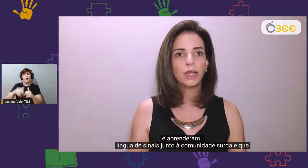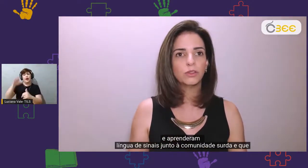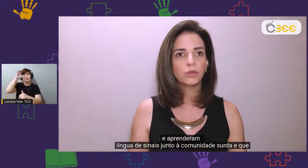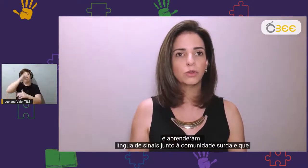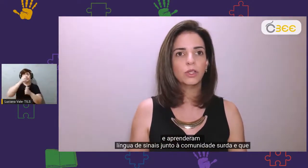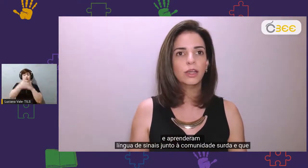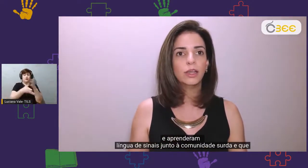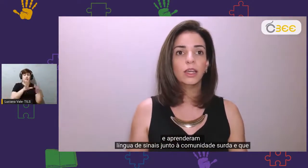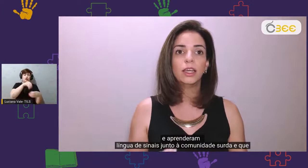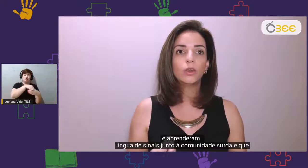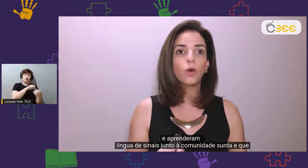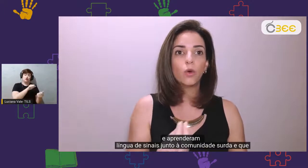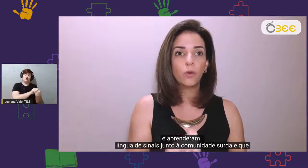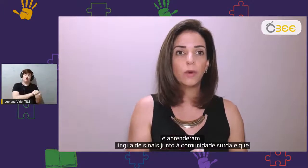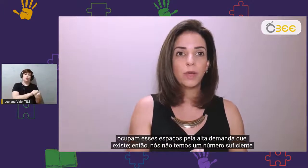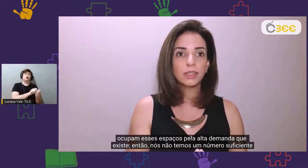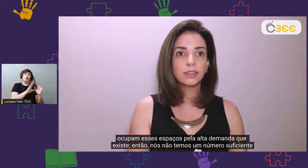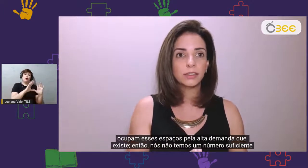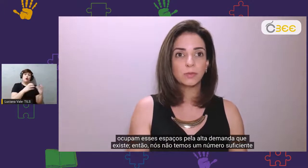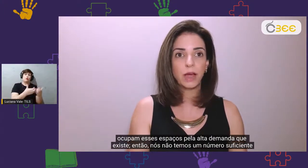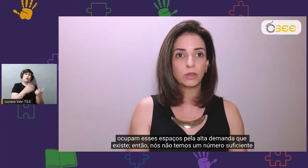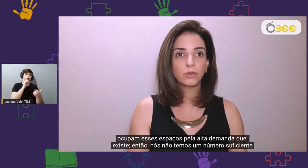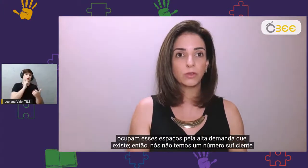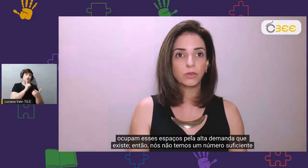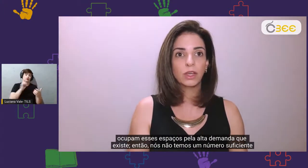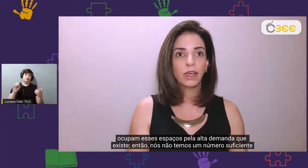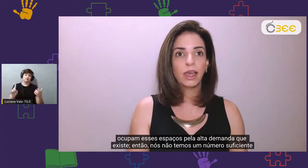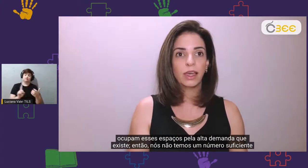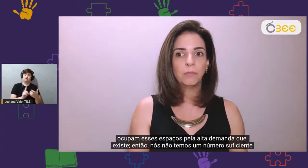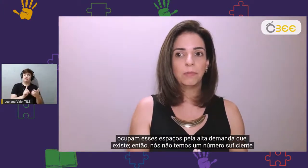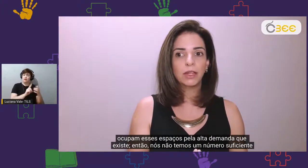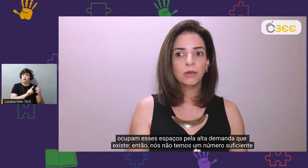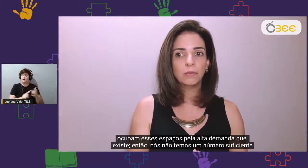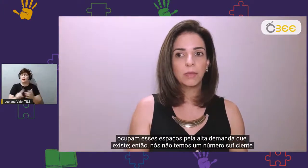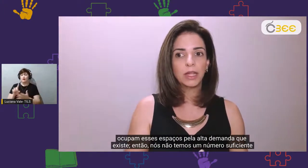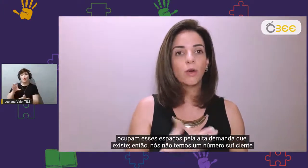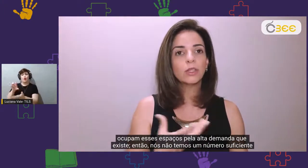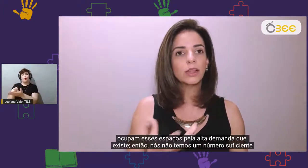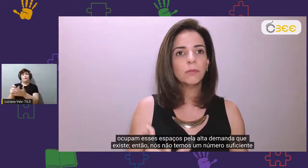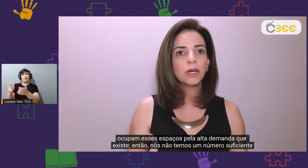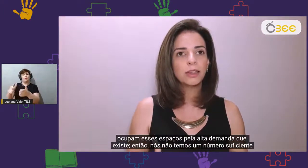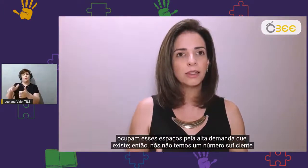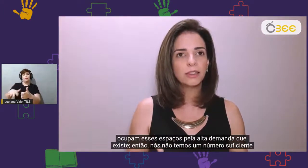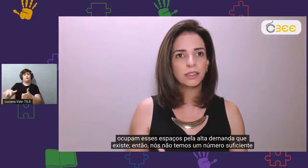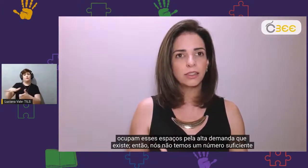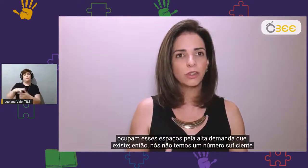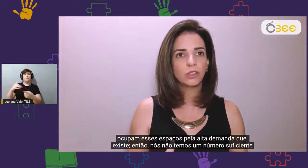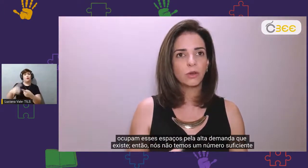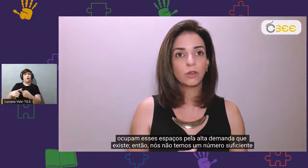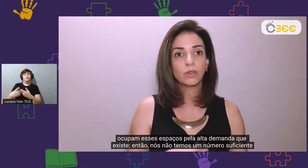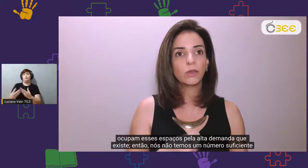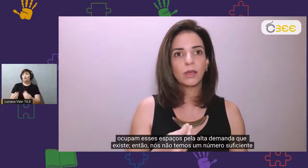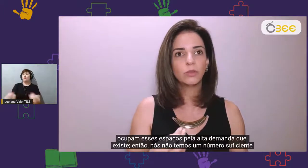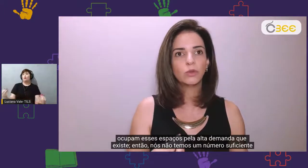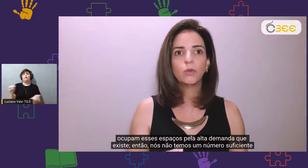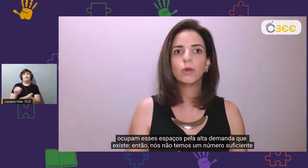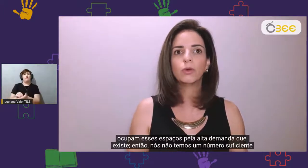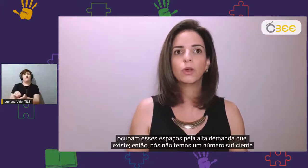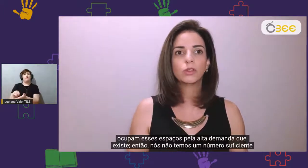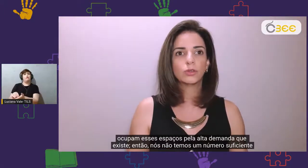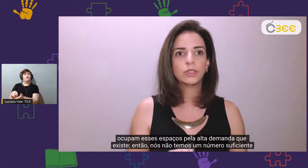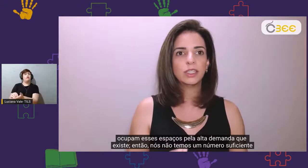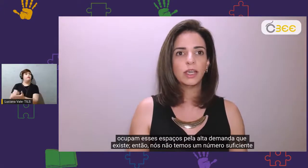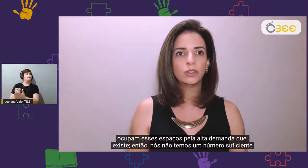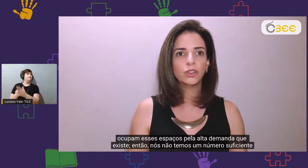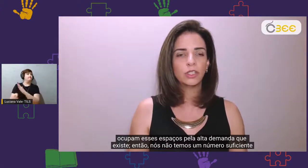à comunidade surda, e que ocupam esses espaços pela alta demanda que existe. Então, nós não temos um